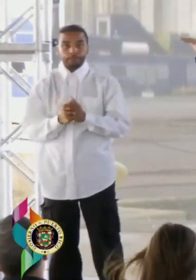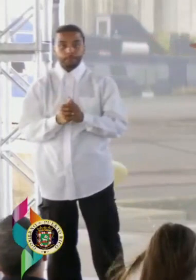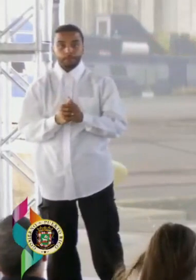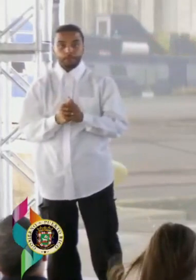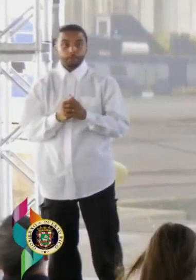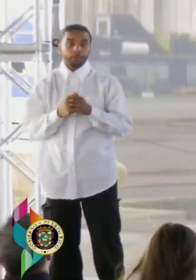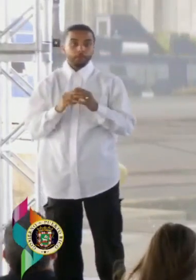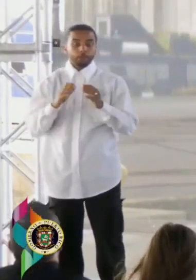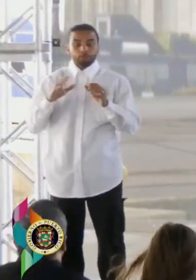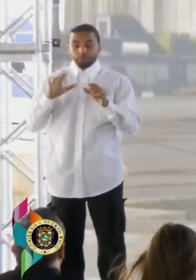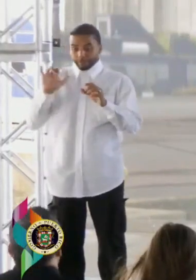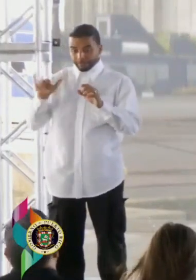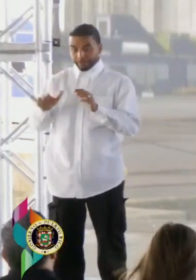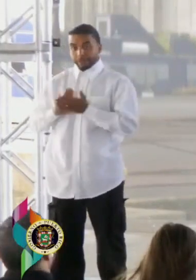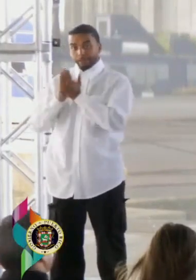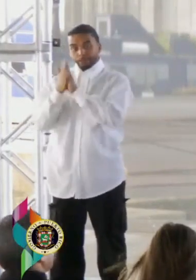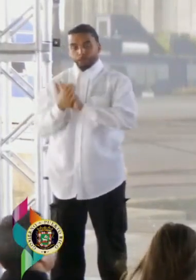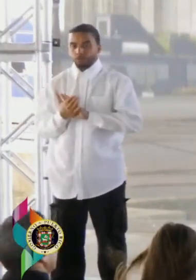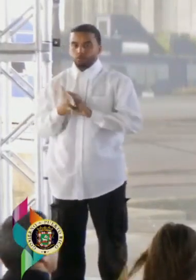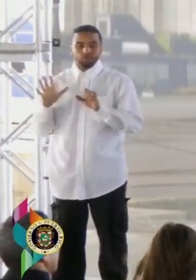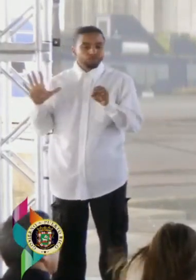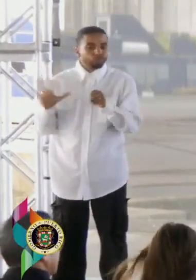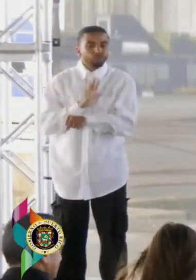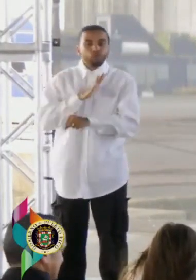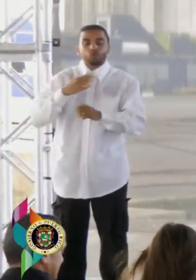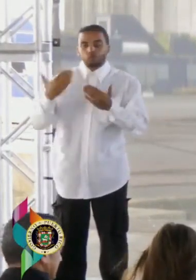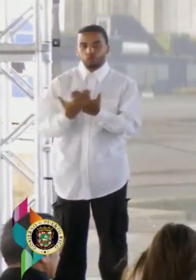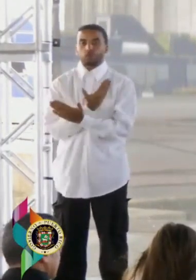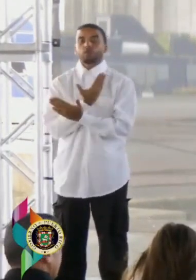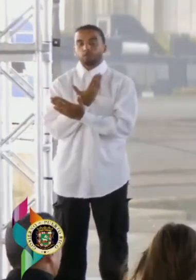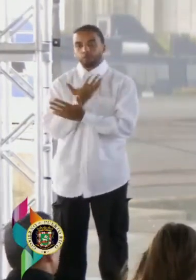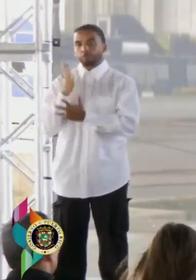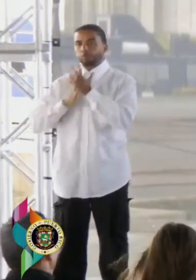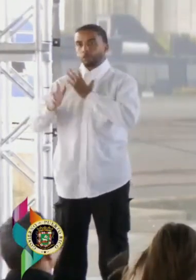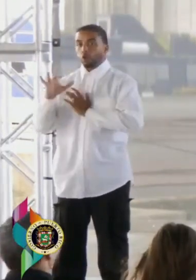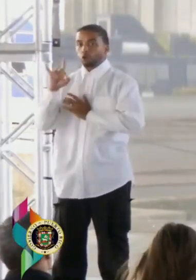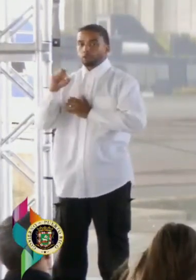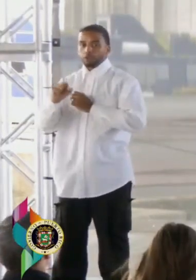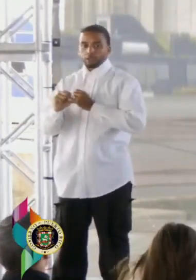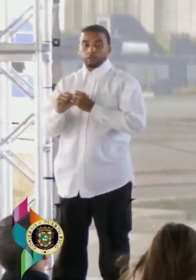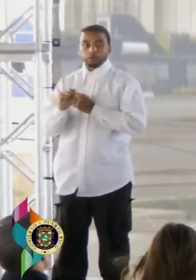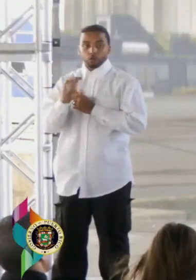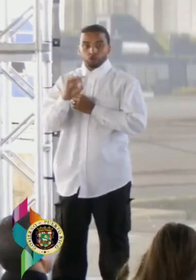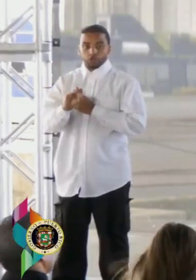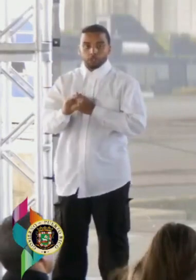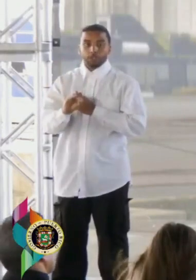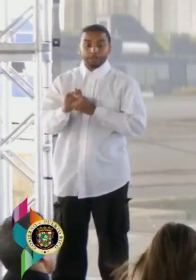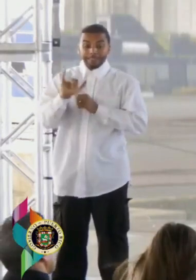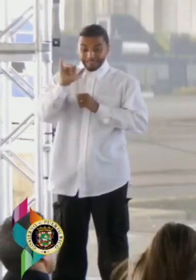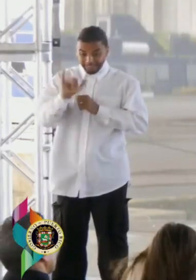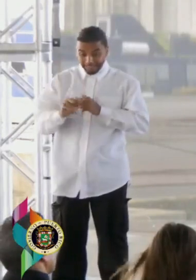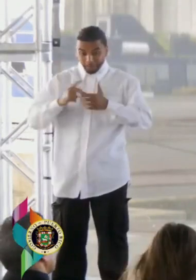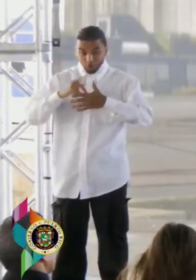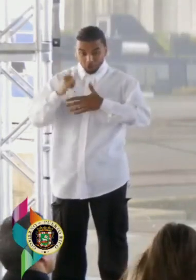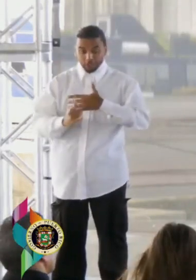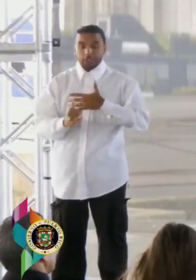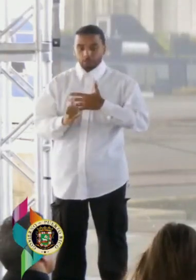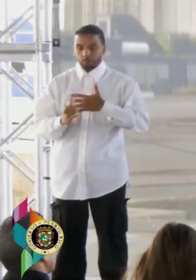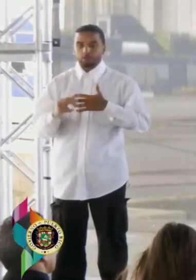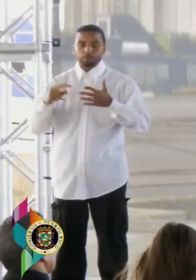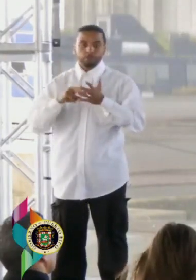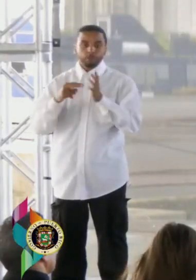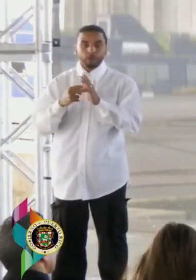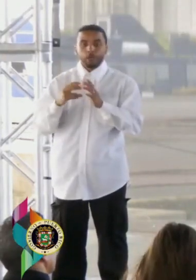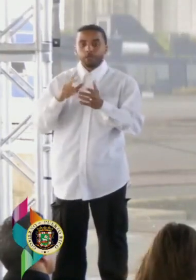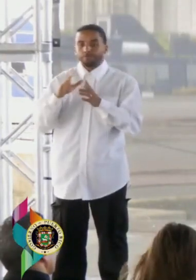totalmente en malas condiciones luego de más de 80 años de abandono Así que el proyecto incluye reparar esas tres áreas